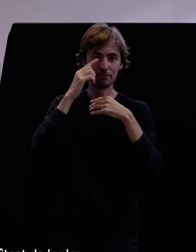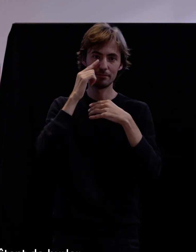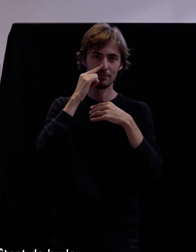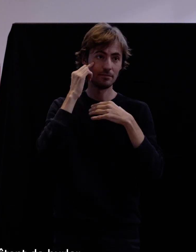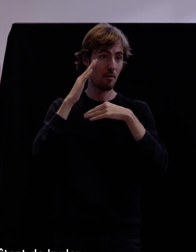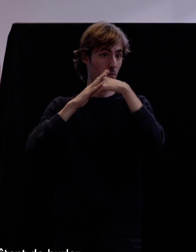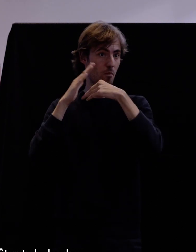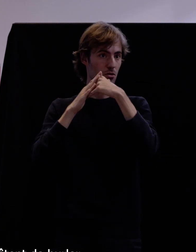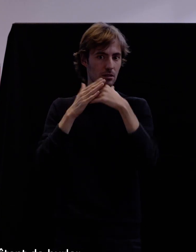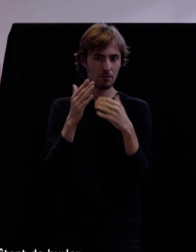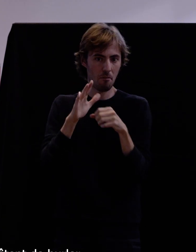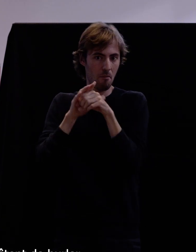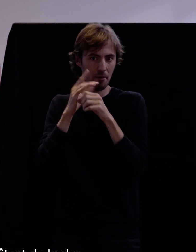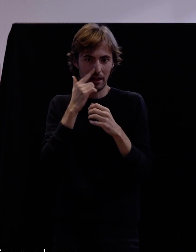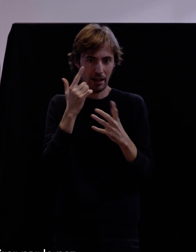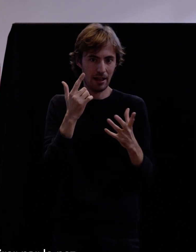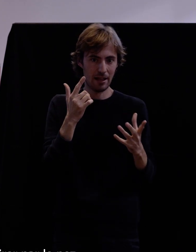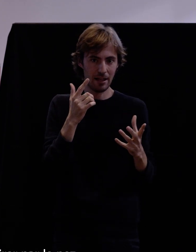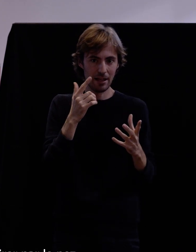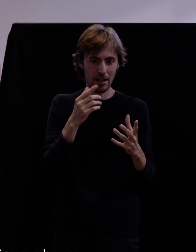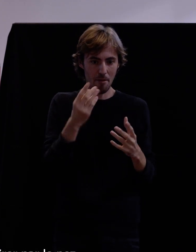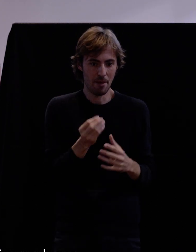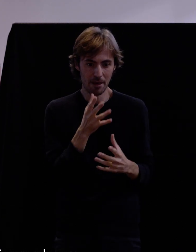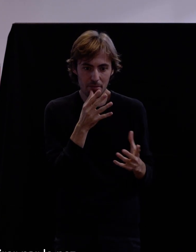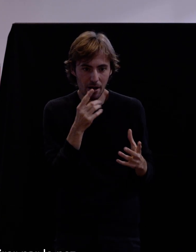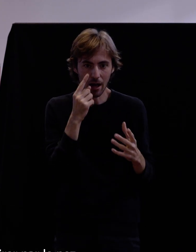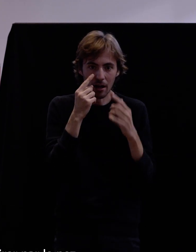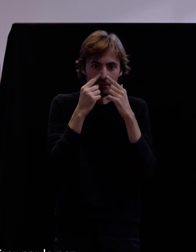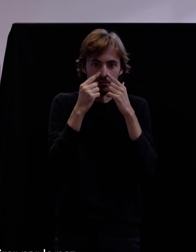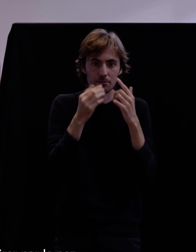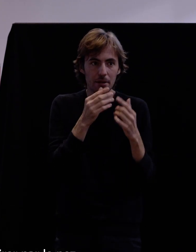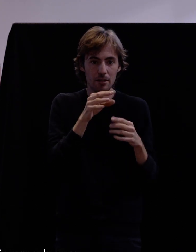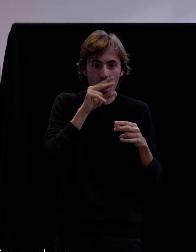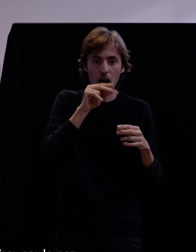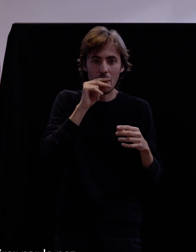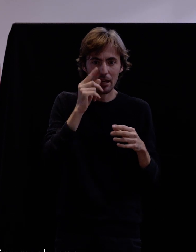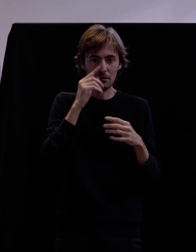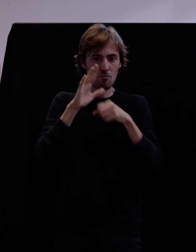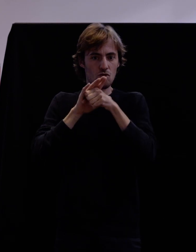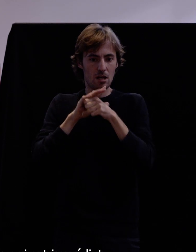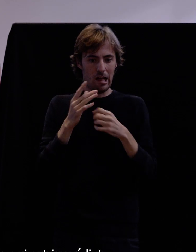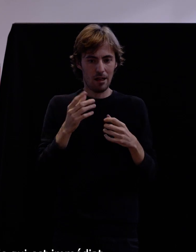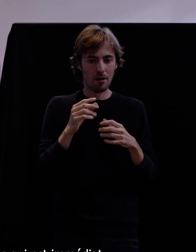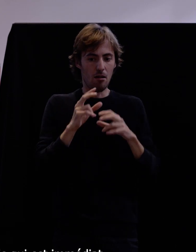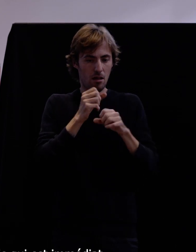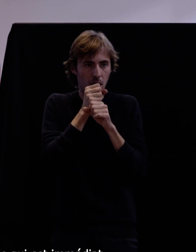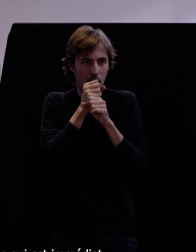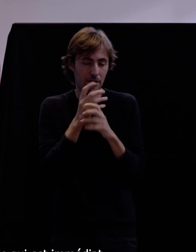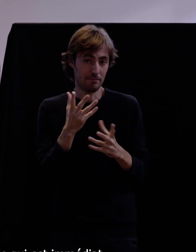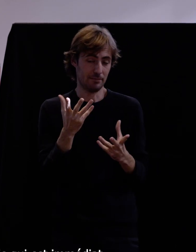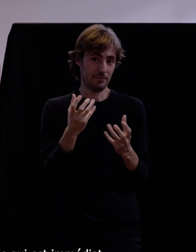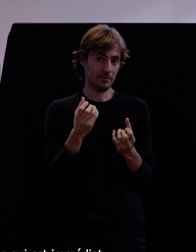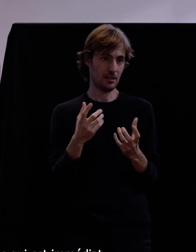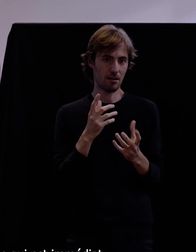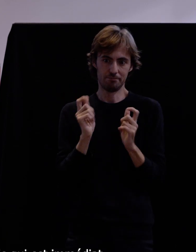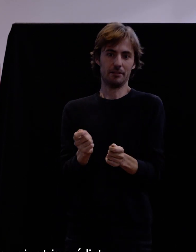arrêtent de hurler, ils étouffent parce qu'un bébé, ça ne sait pas respirer par le nez avant 1 mois et demi de vie à peu près. Donc c'est un diagnostic